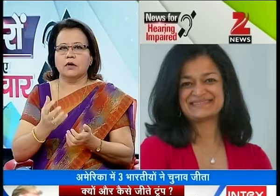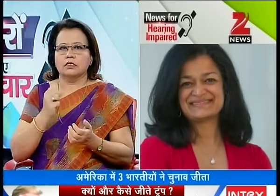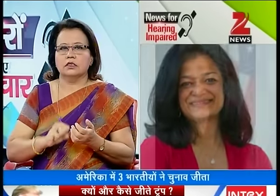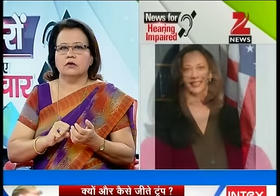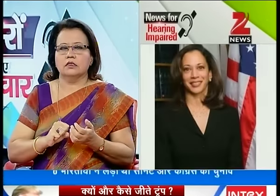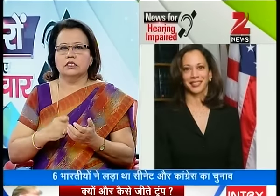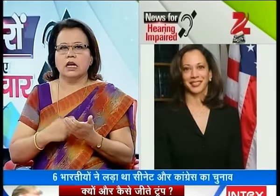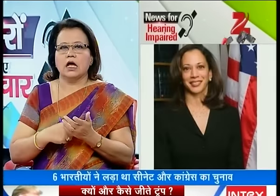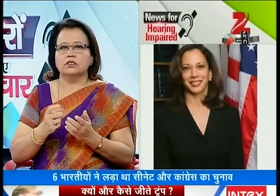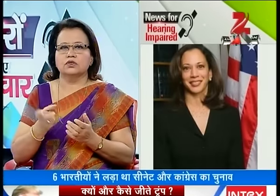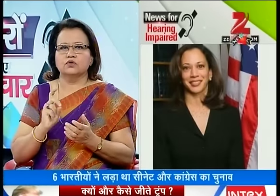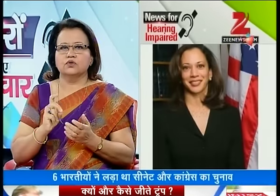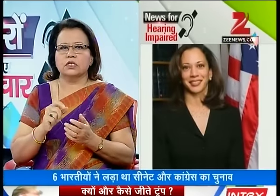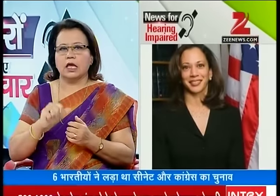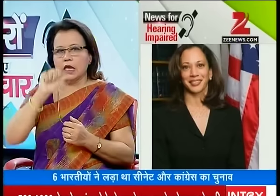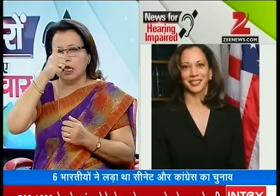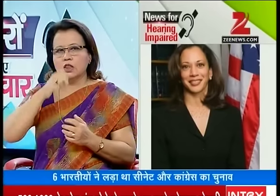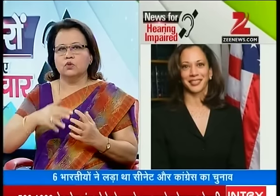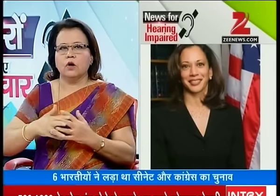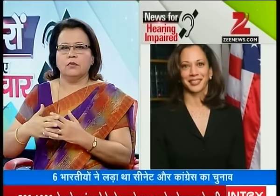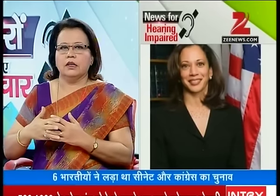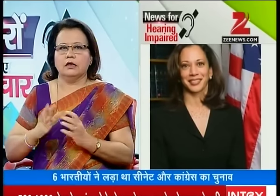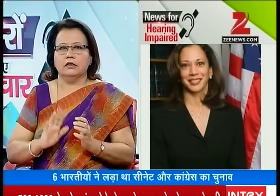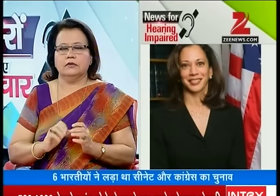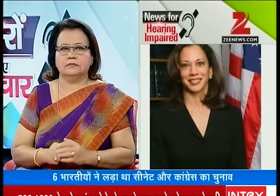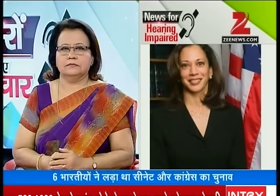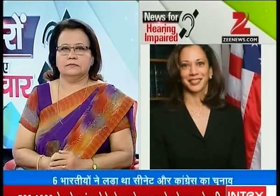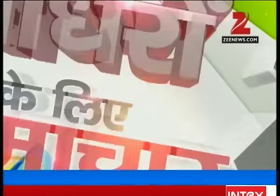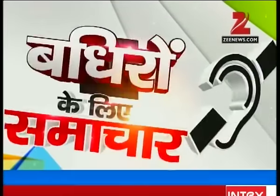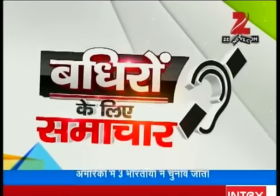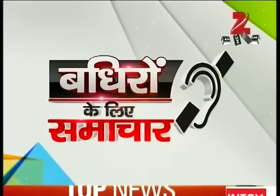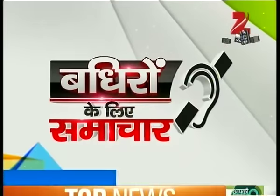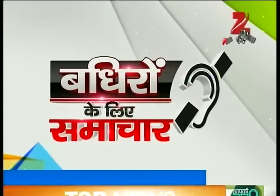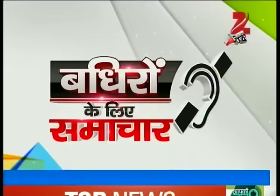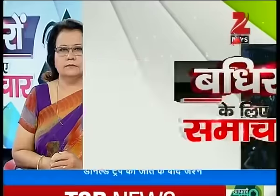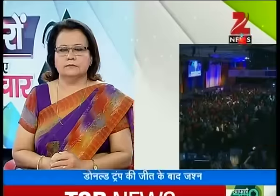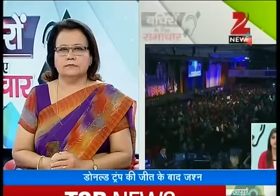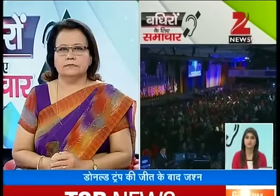मुकाम हासिल करने वाले राज दूसरे हिंदू अमेरिकन हैं।